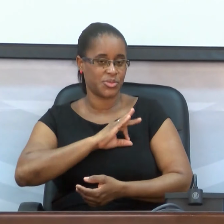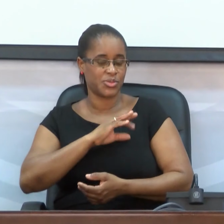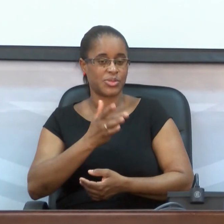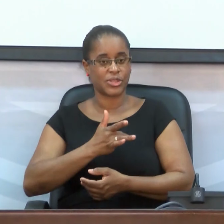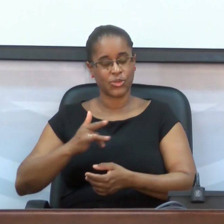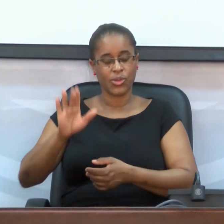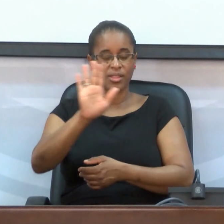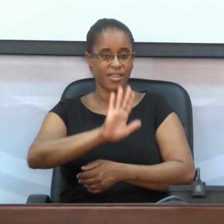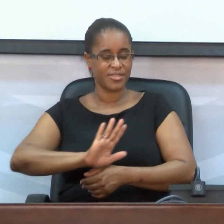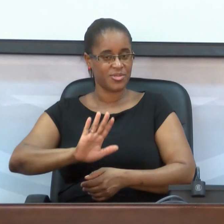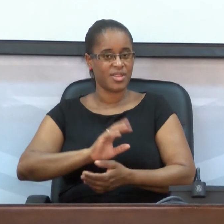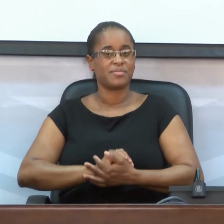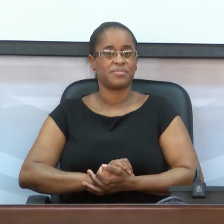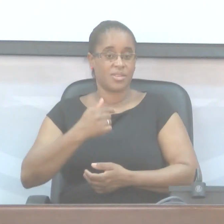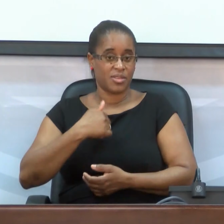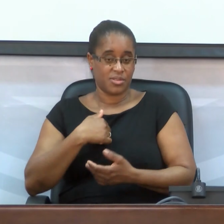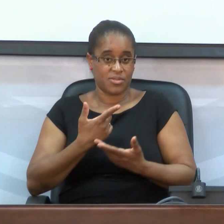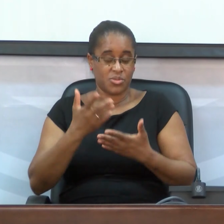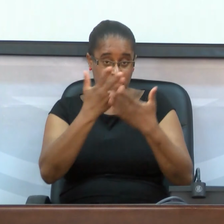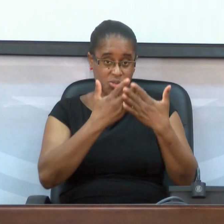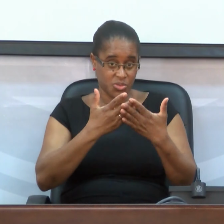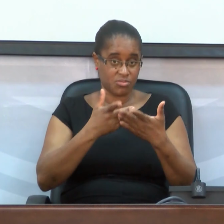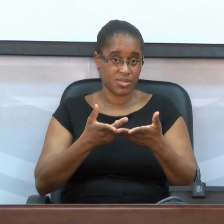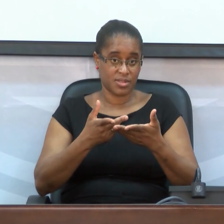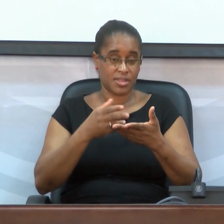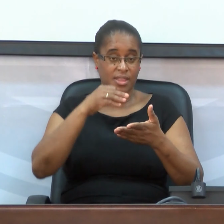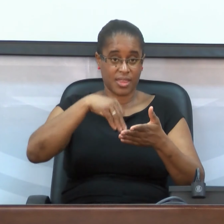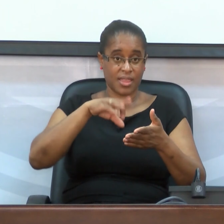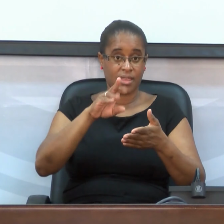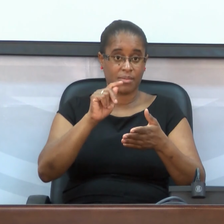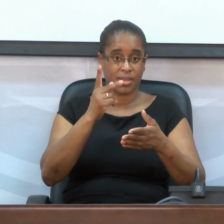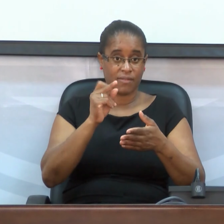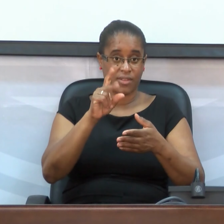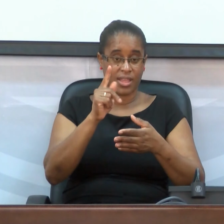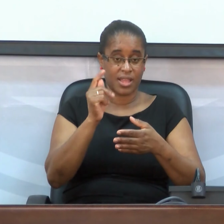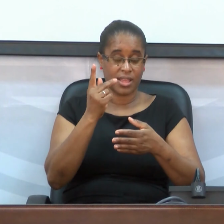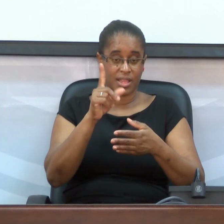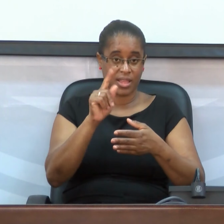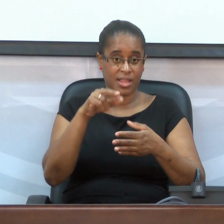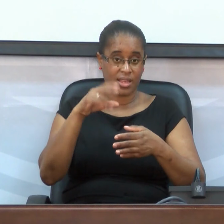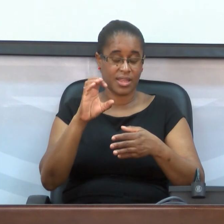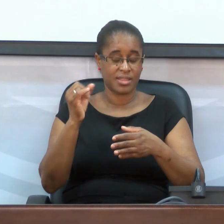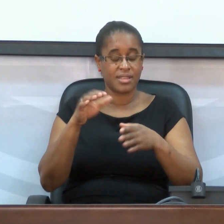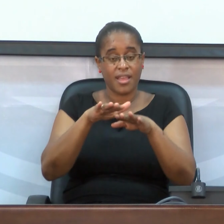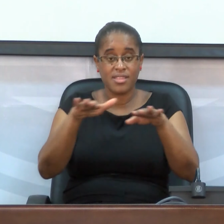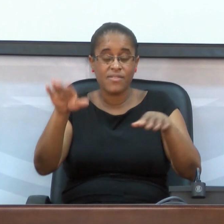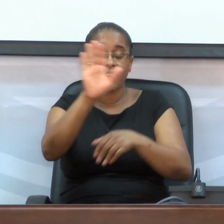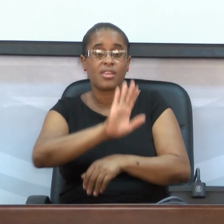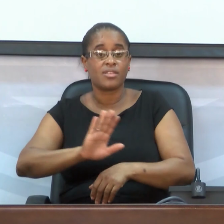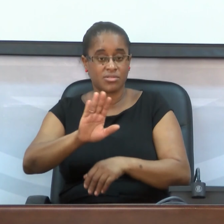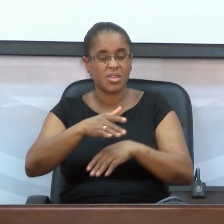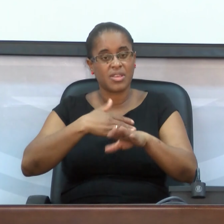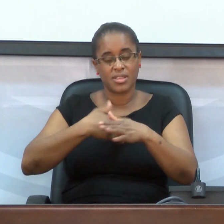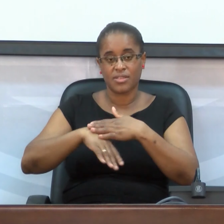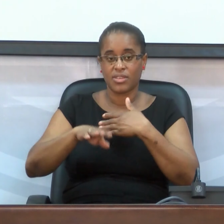cerca de 6 mil pessoas. O estudo de seroprevalência que vai ter uma representatividade a nível nacional vai ser realizado em